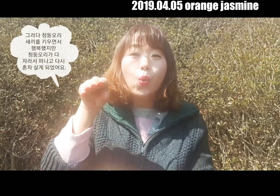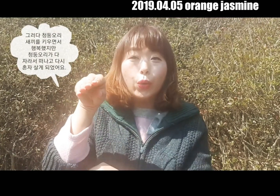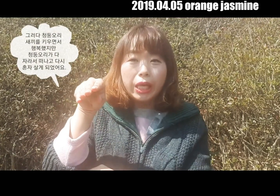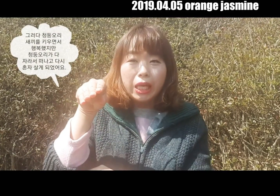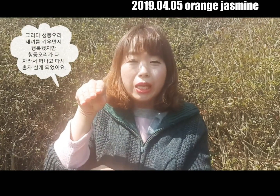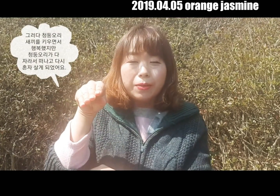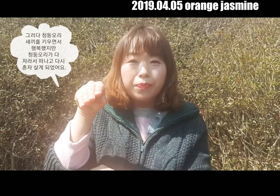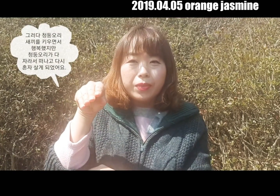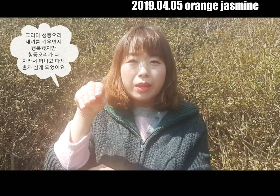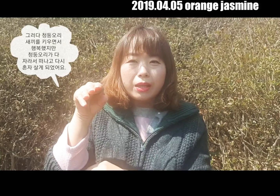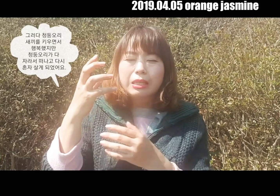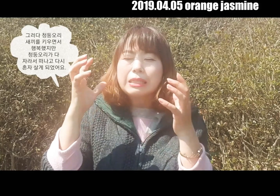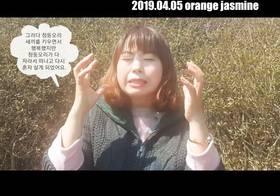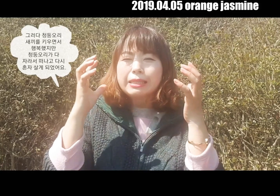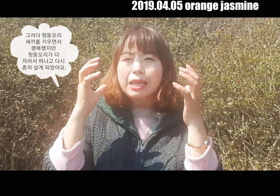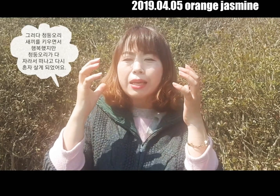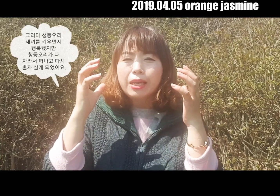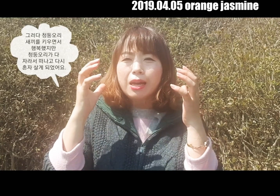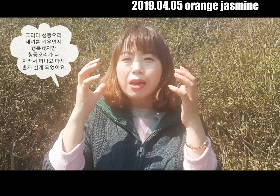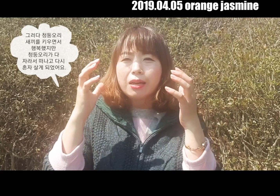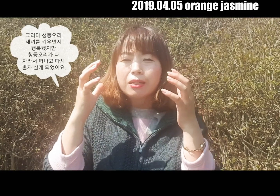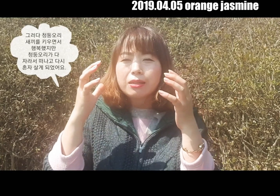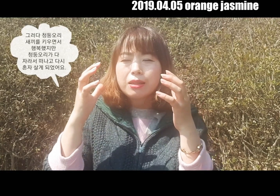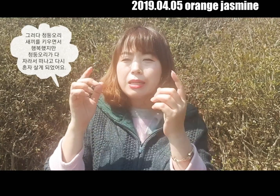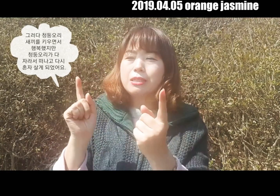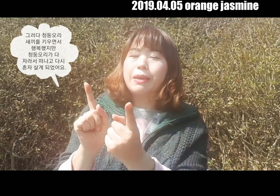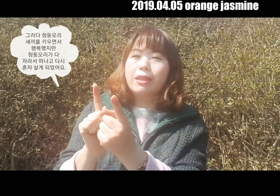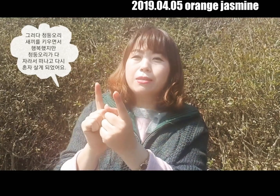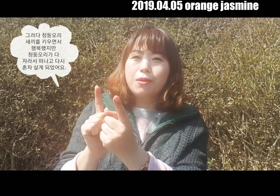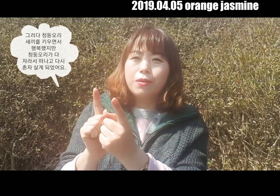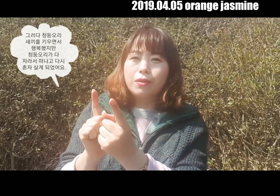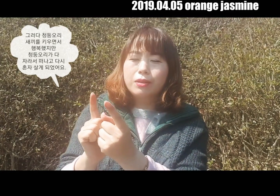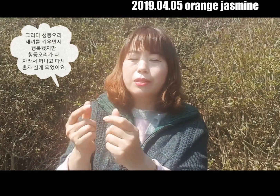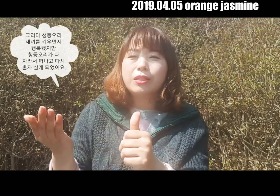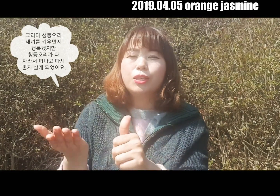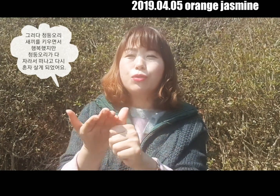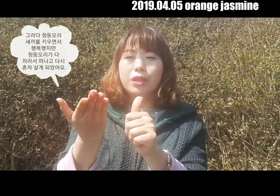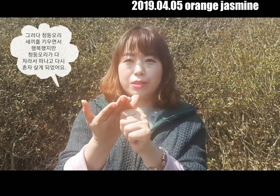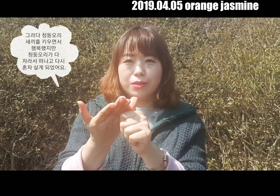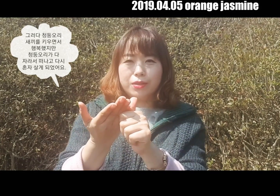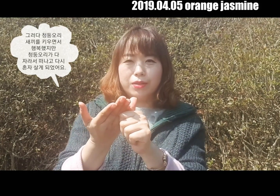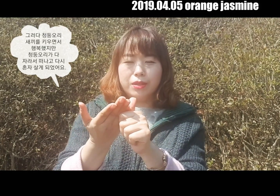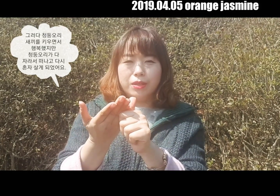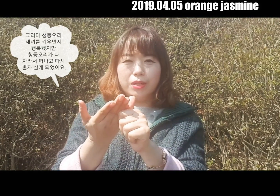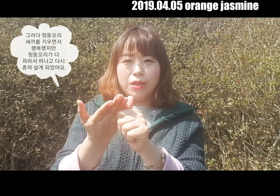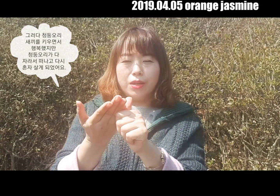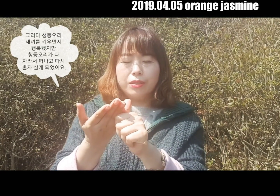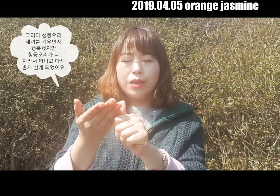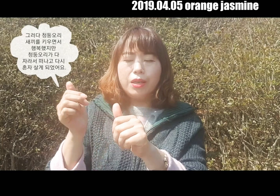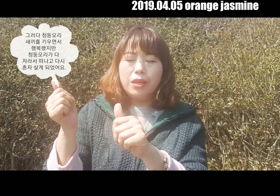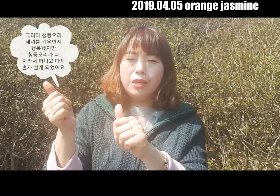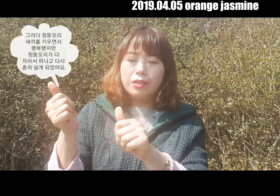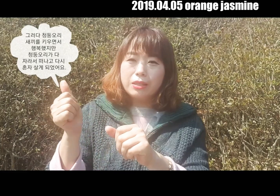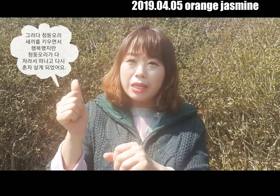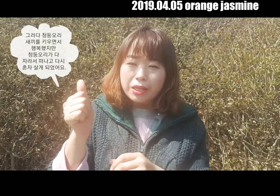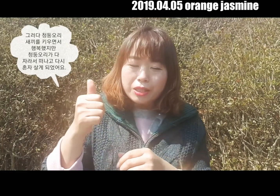청둥 오리, 그 새끼랑 딱 이제 만나서 그 키우게 됐어. 그래, 이 새를